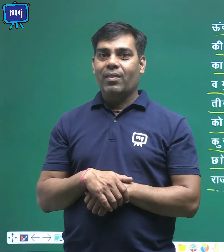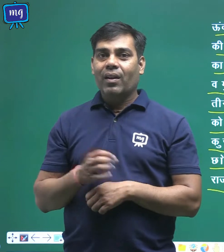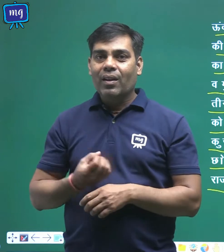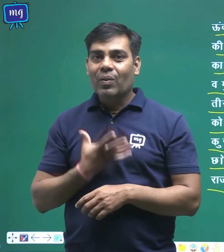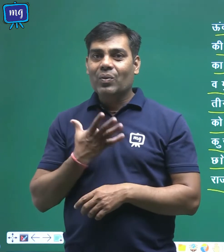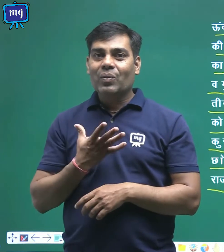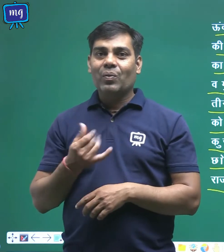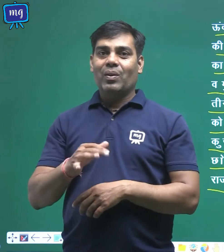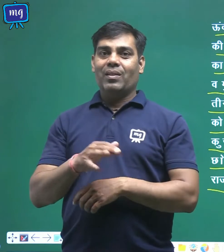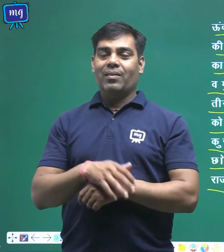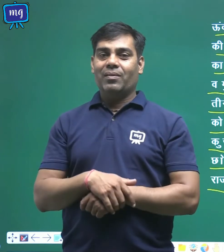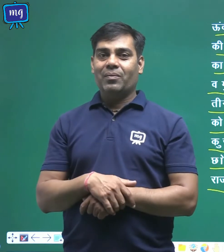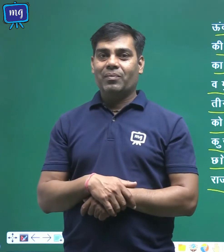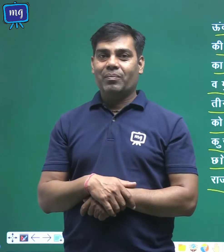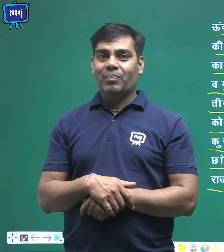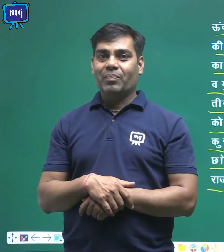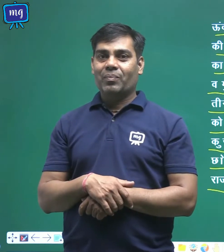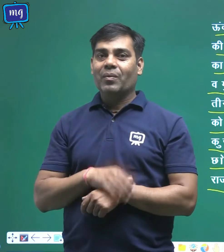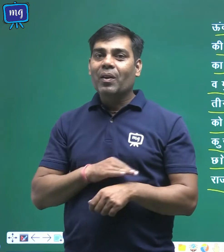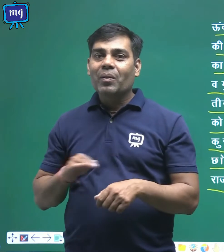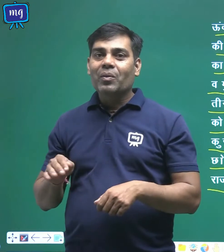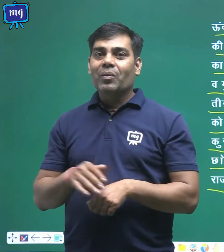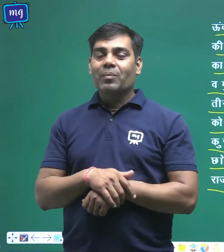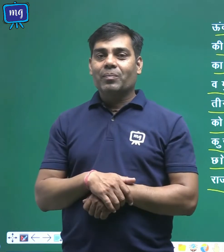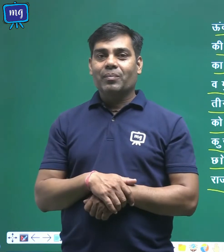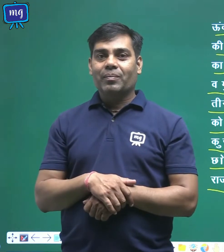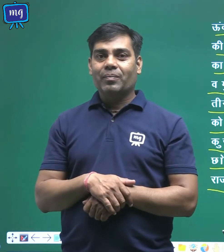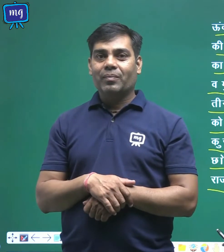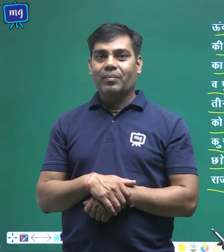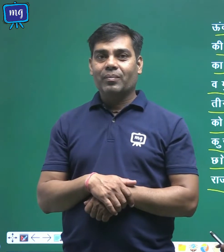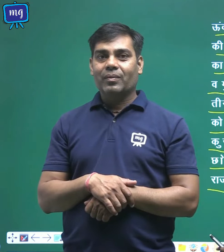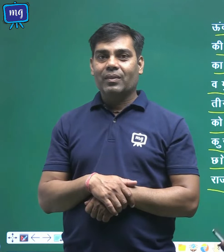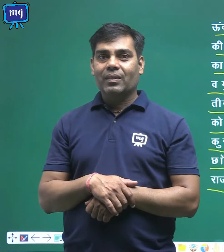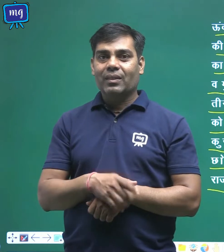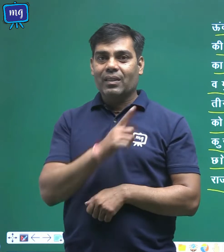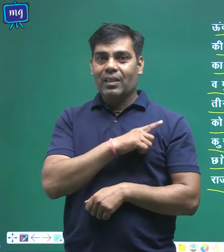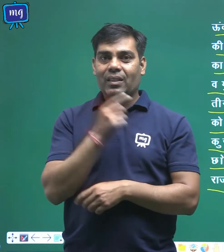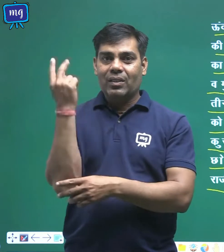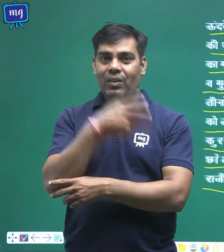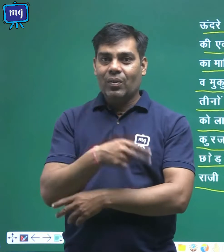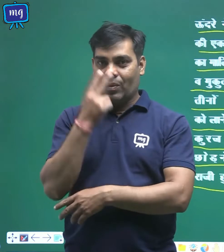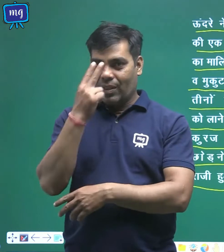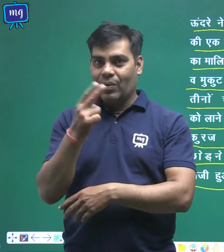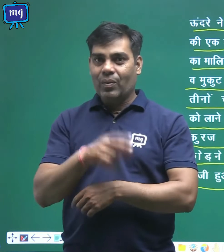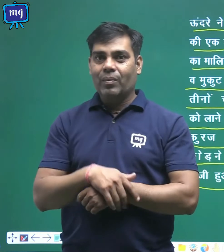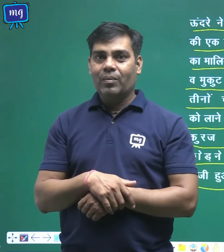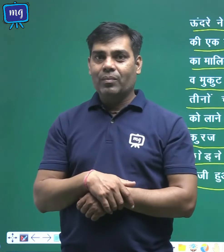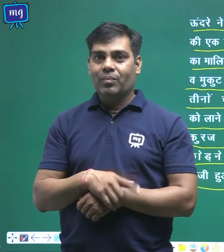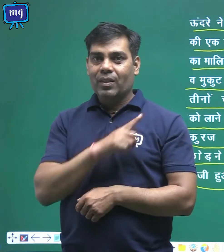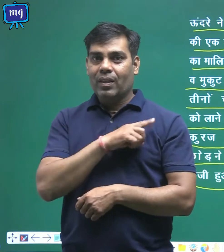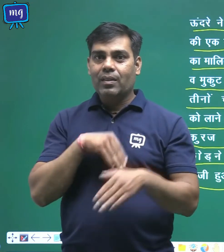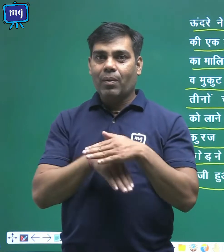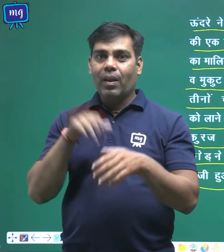राजी हुआ। प्यारे बच्चों, इस चित्र को देखो। इसमें